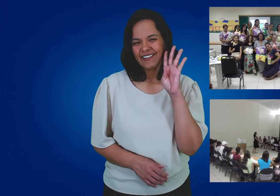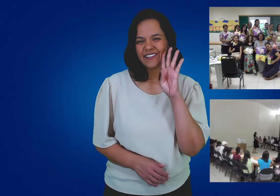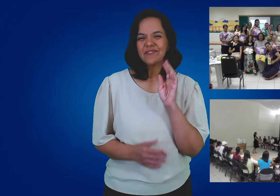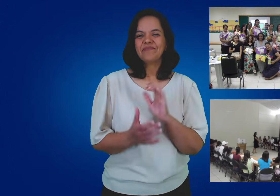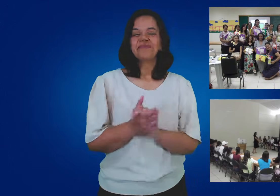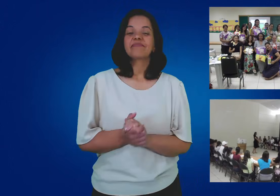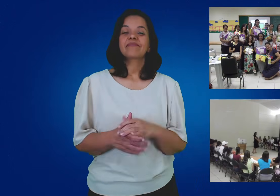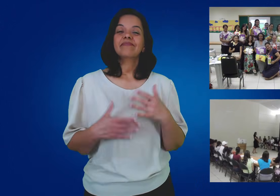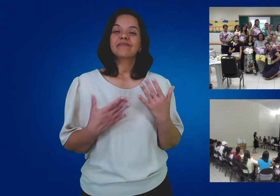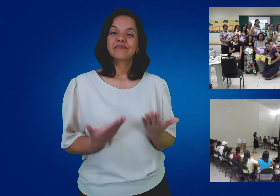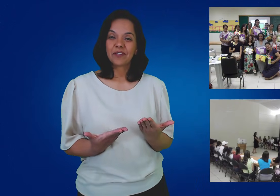Que legal essa história.